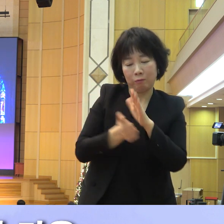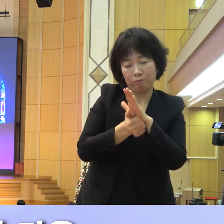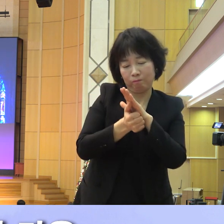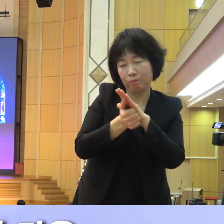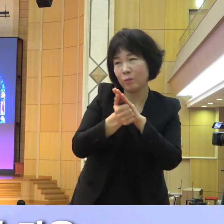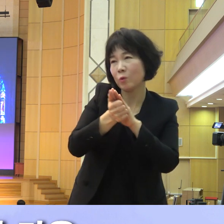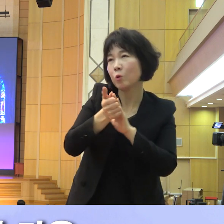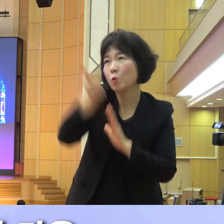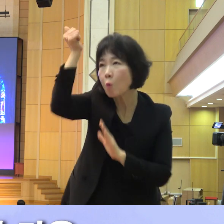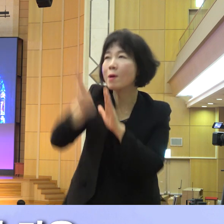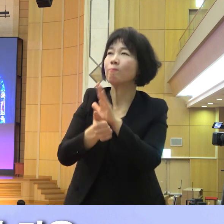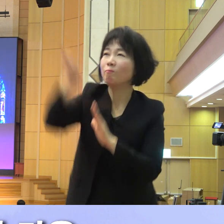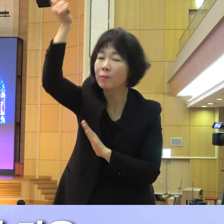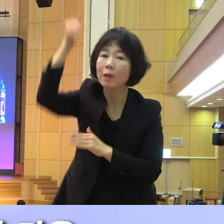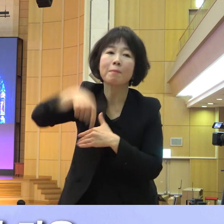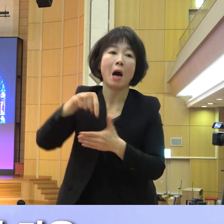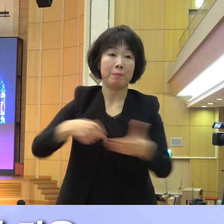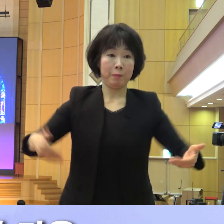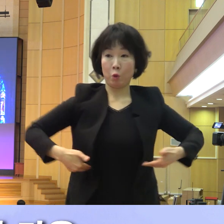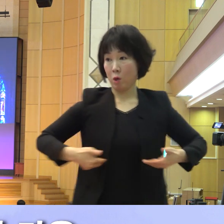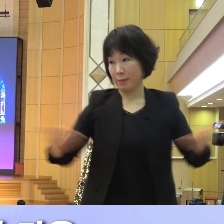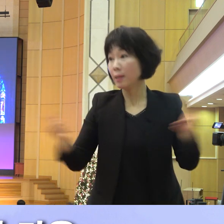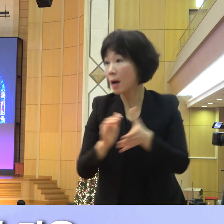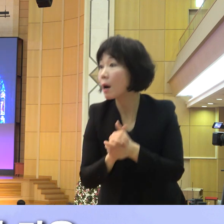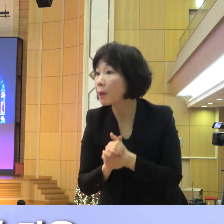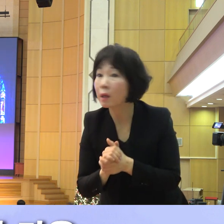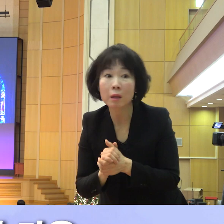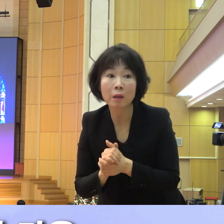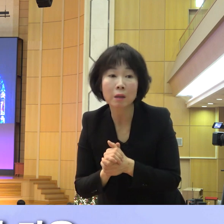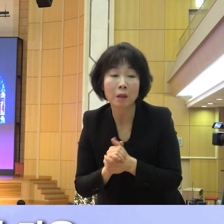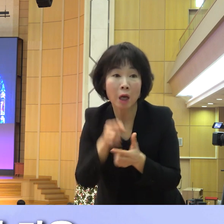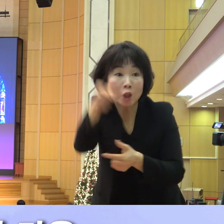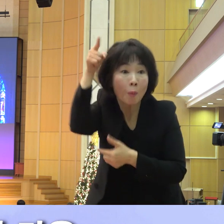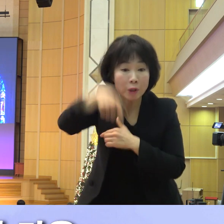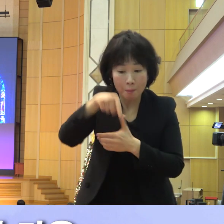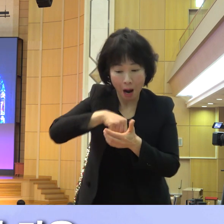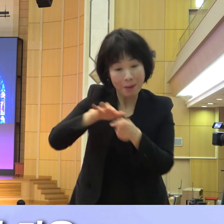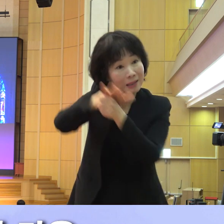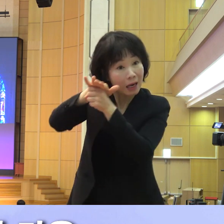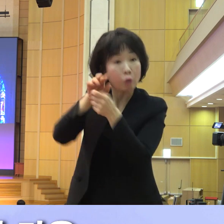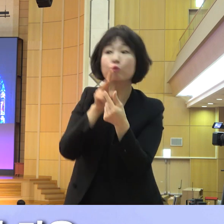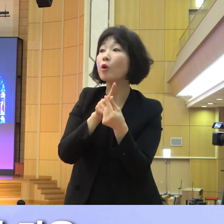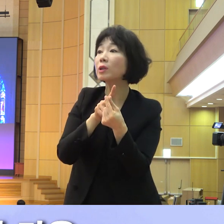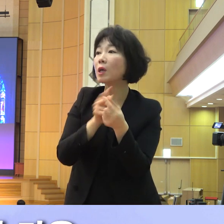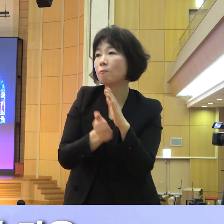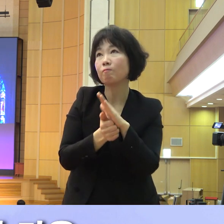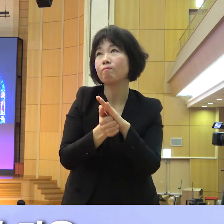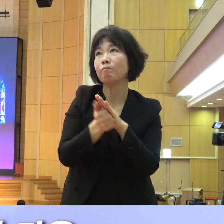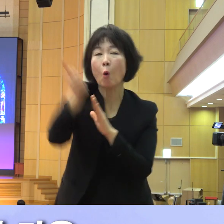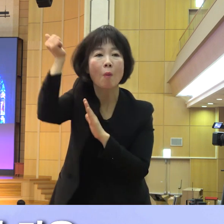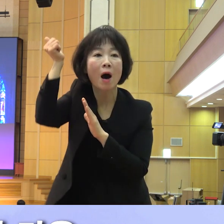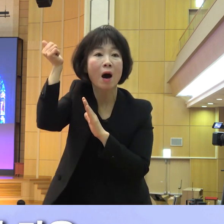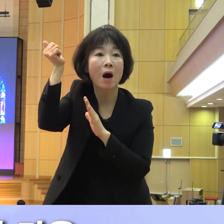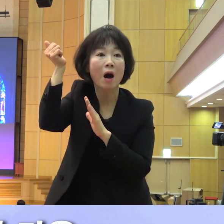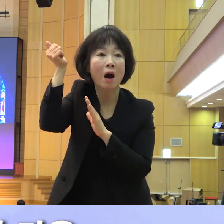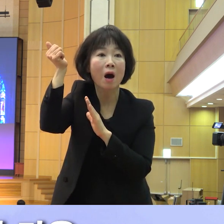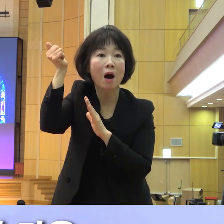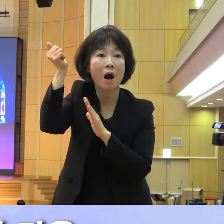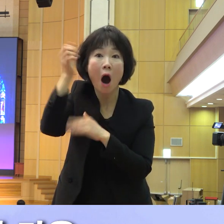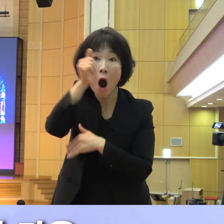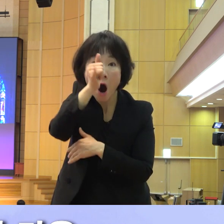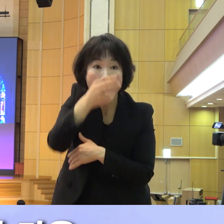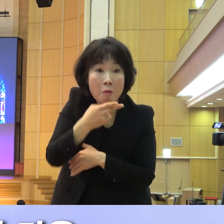우리 하나님은요, 절대 소망 없는 자에게 축복하는 법이 없습니다. 로마서